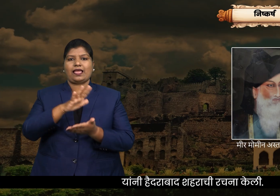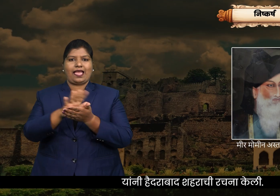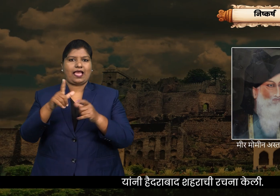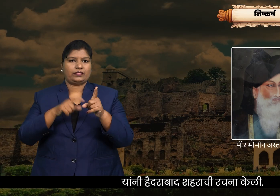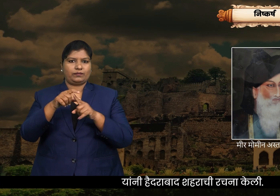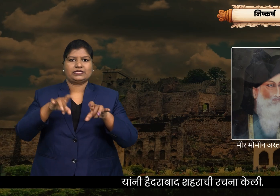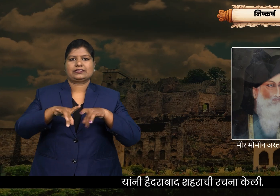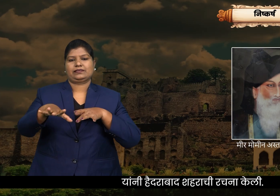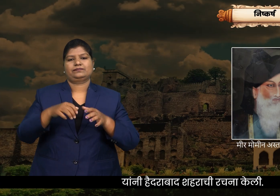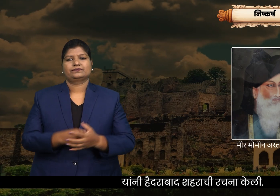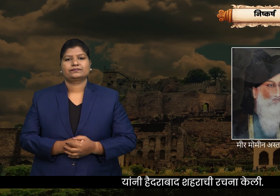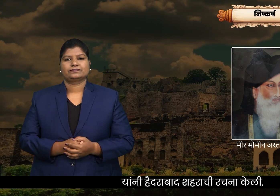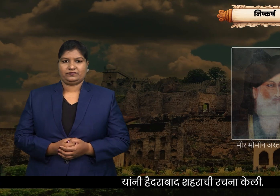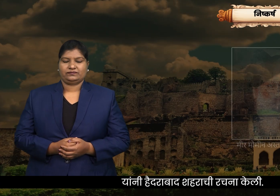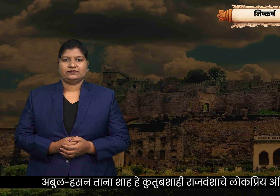रचना केली.